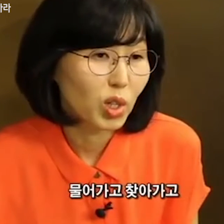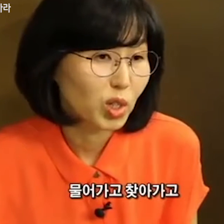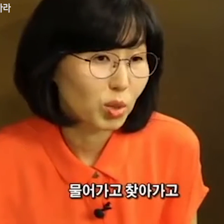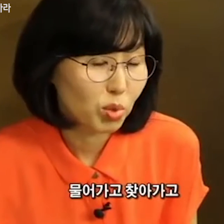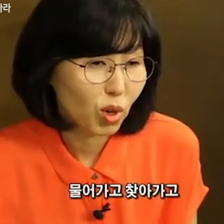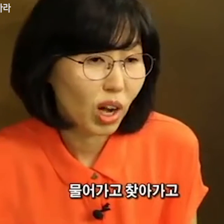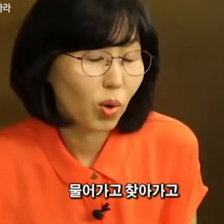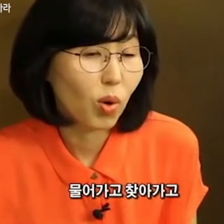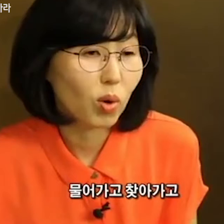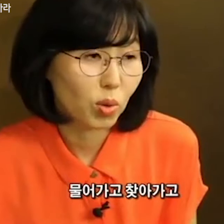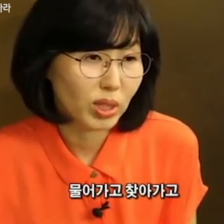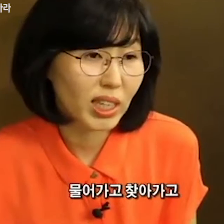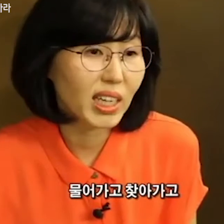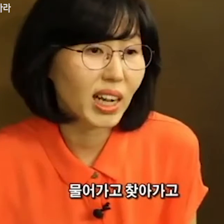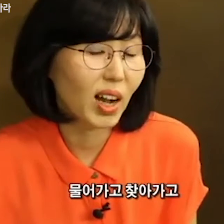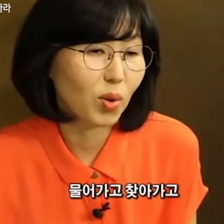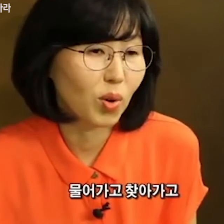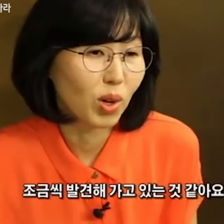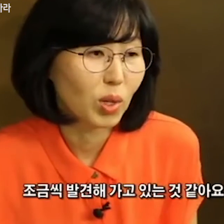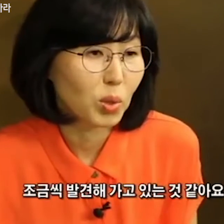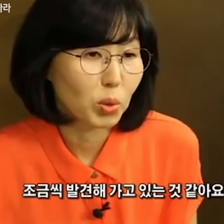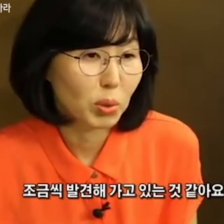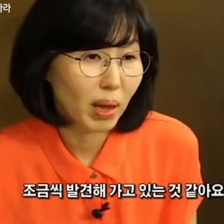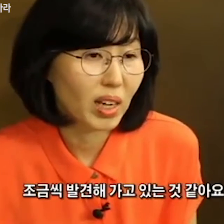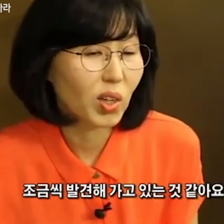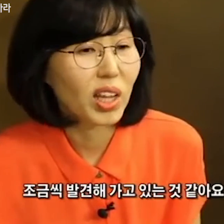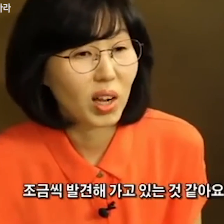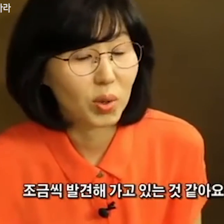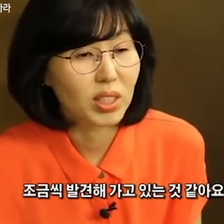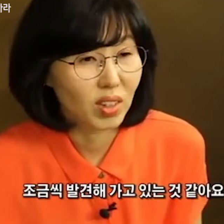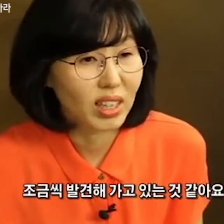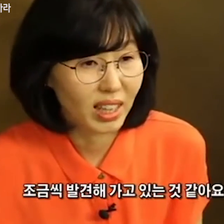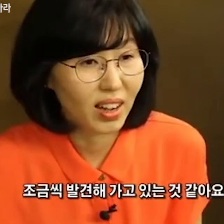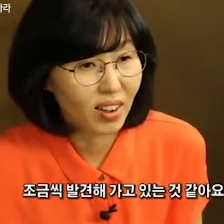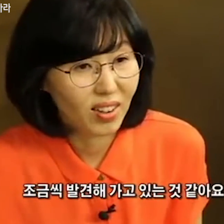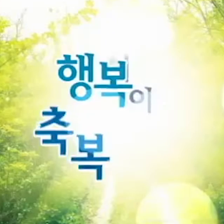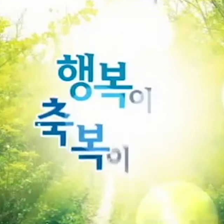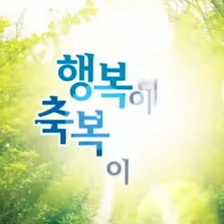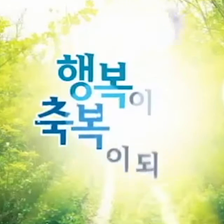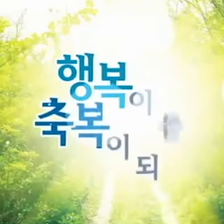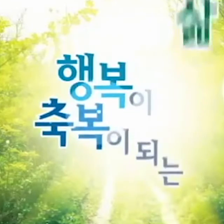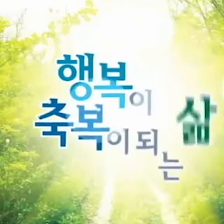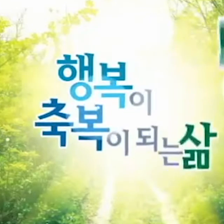지금 물어가고 또 찾아가고 조금씩 발견해 가고 있는 것 같아요.